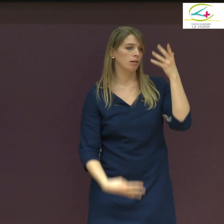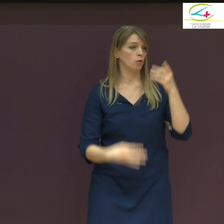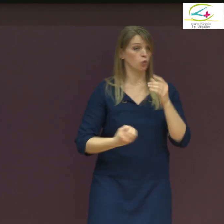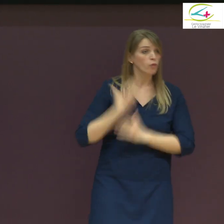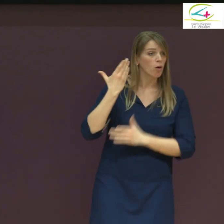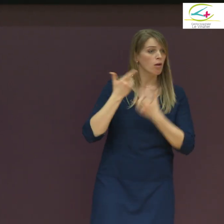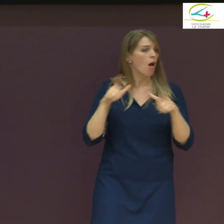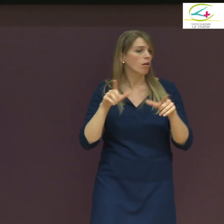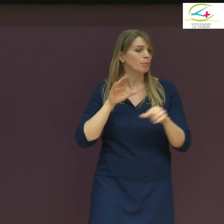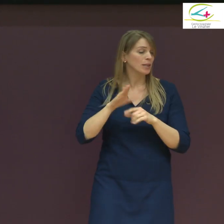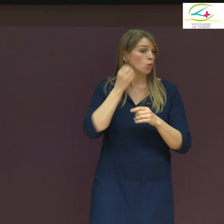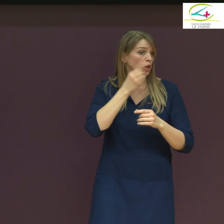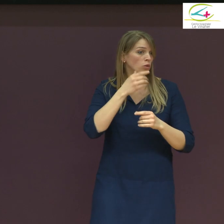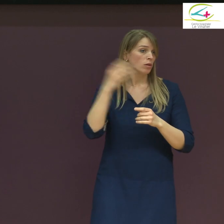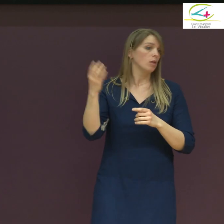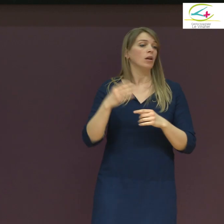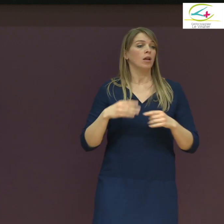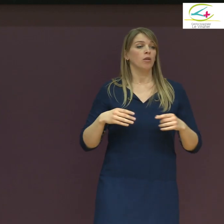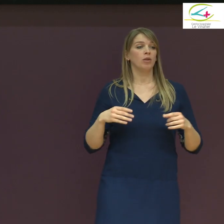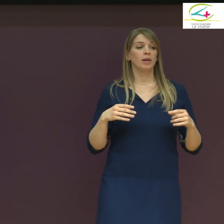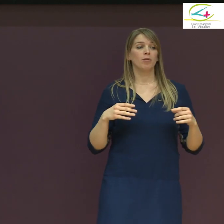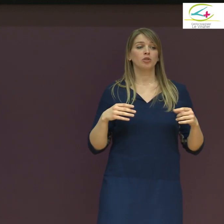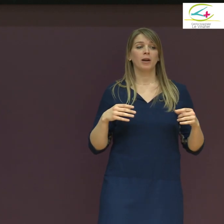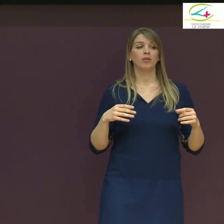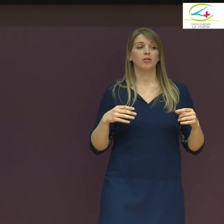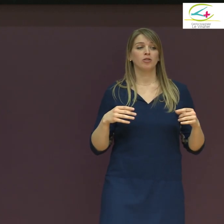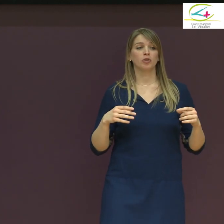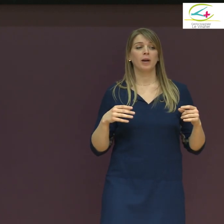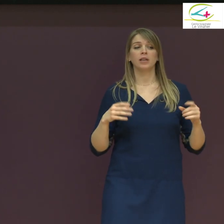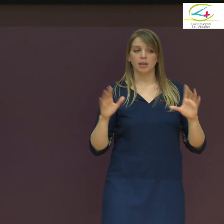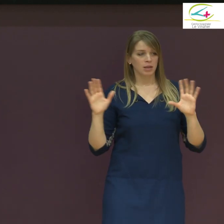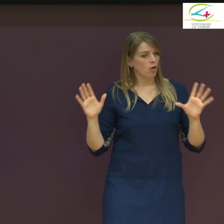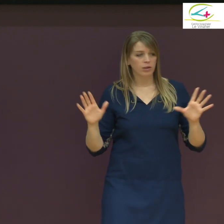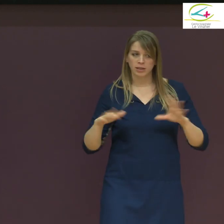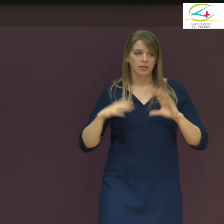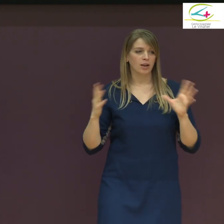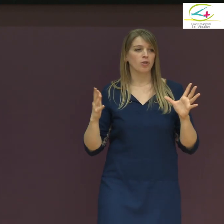tous les jours qui arrivent, et pour lequel on est. Oui, mais moi très je parle, il y a des migrants, ok, c'est d'accord, mais je suis français,